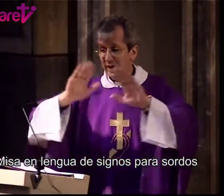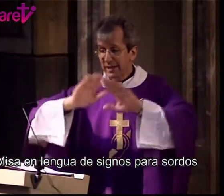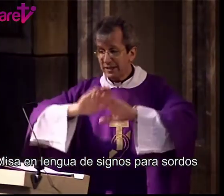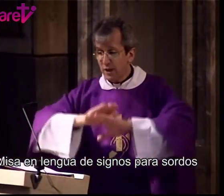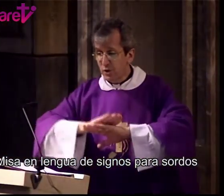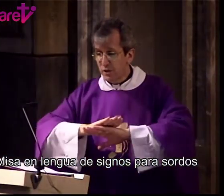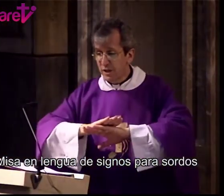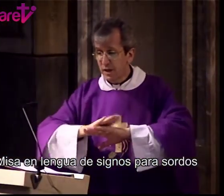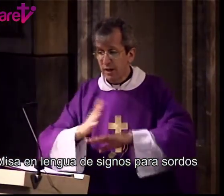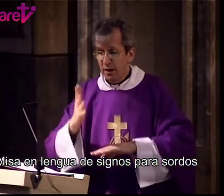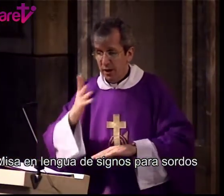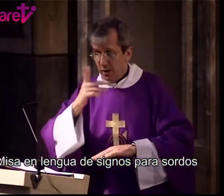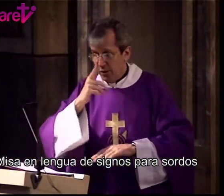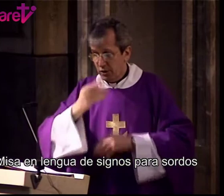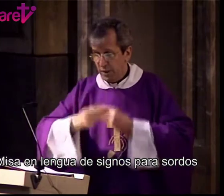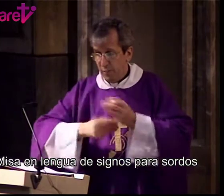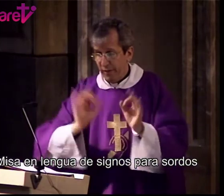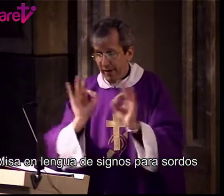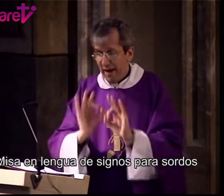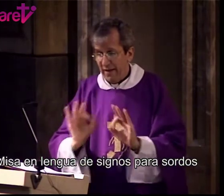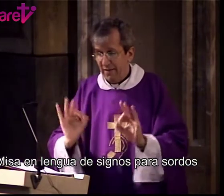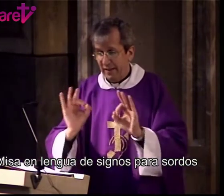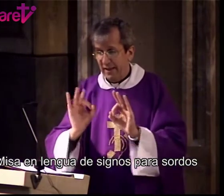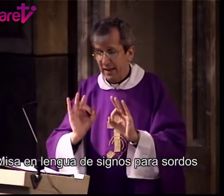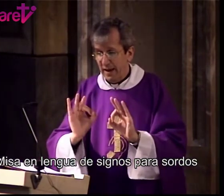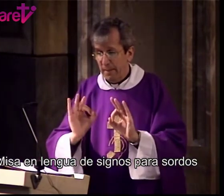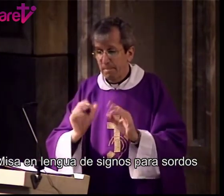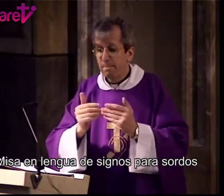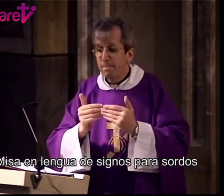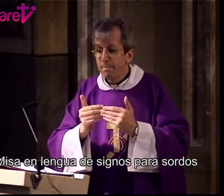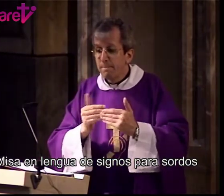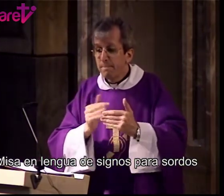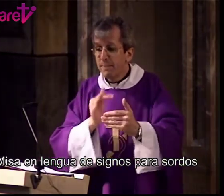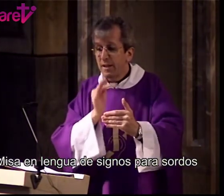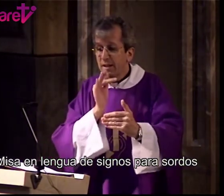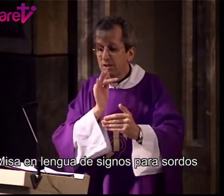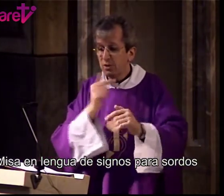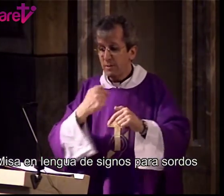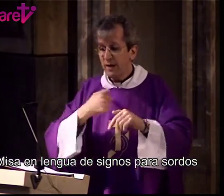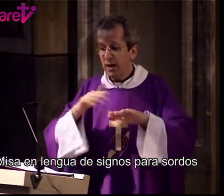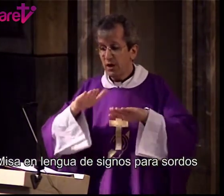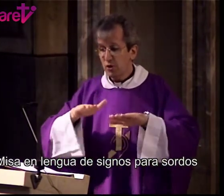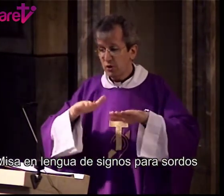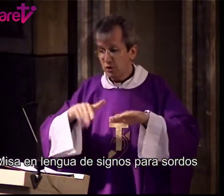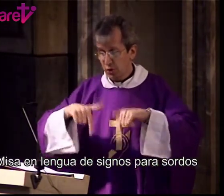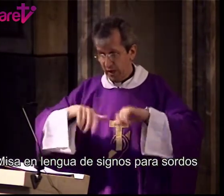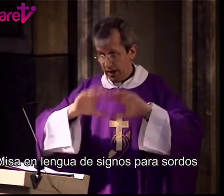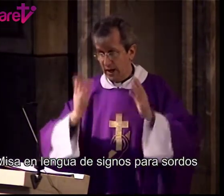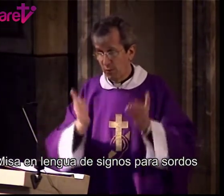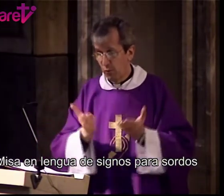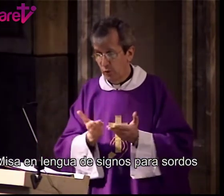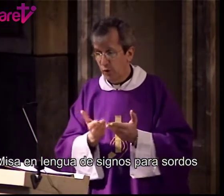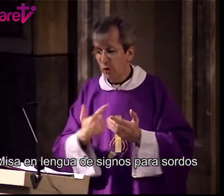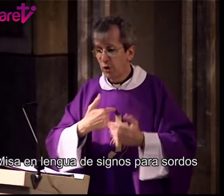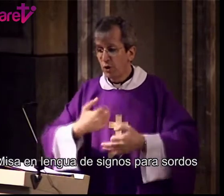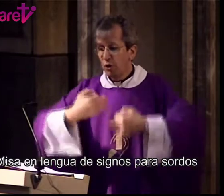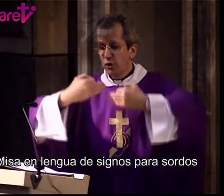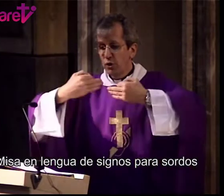la noche no se puede hacer nada. Mientras todavía yo estoy en el mundo, yo